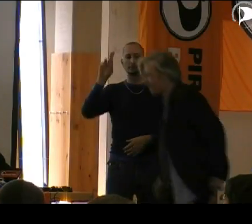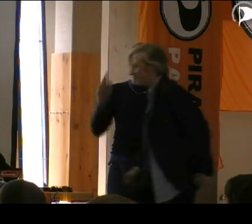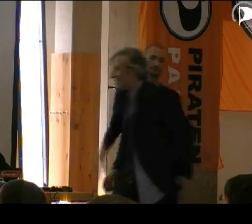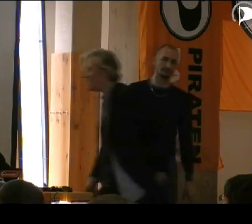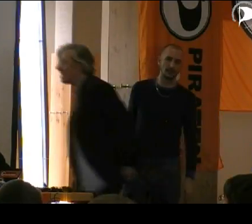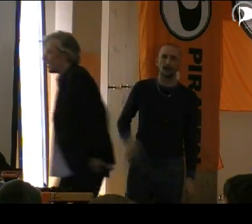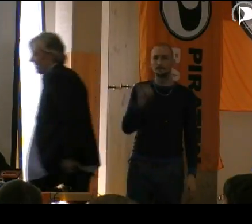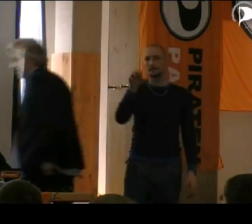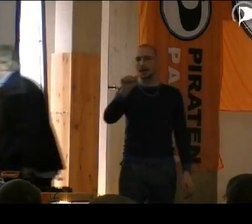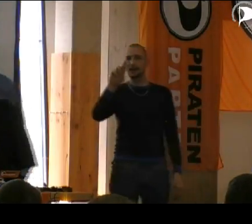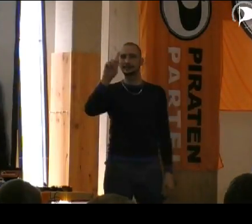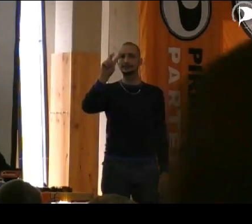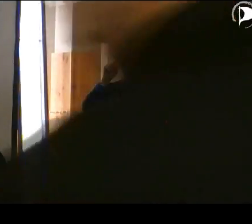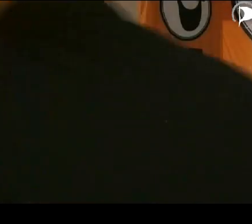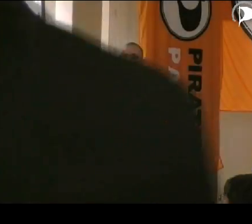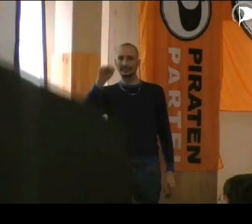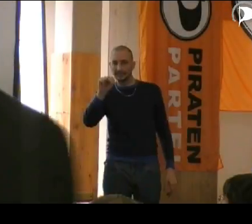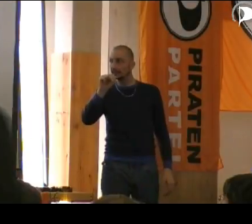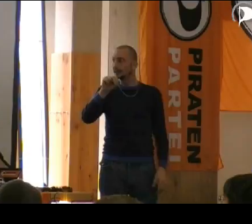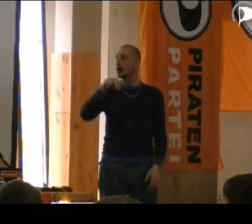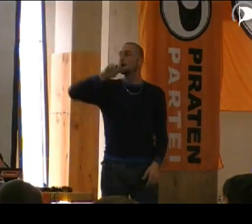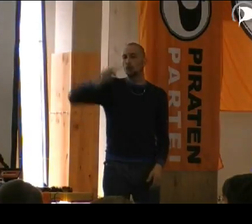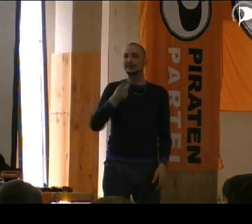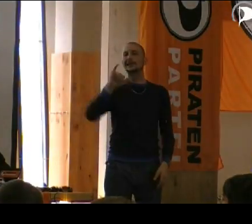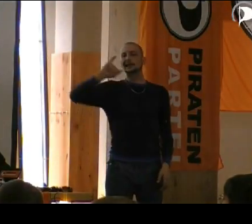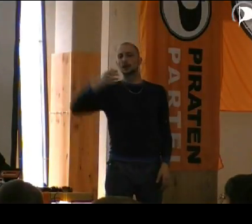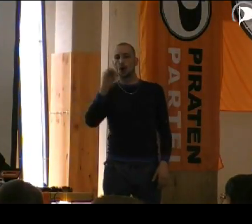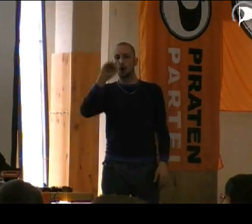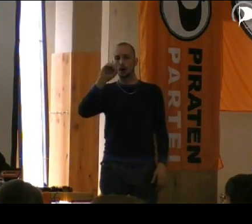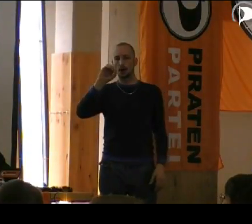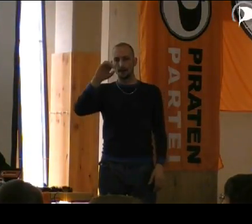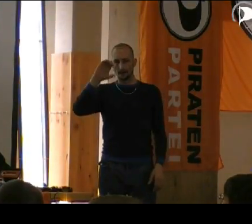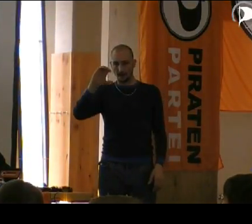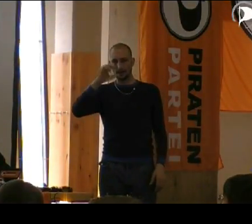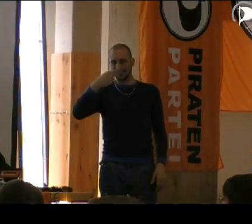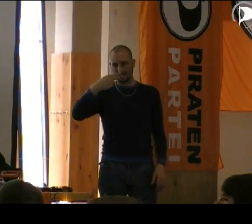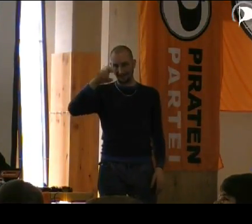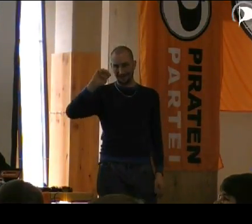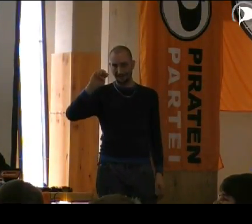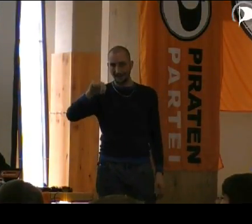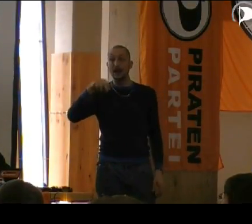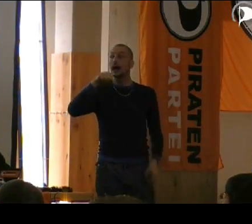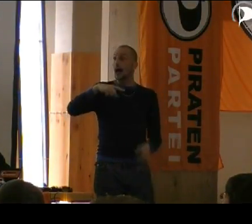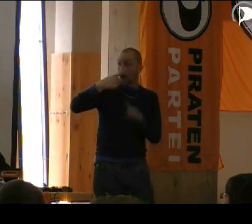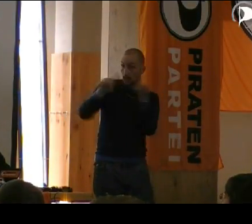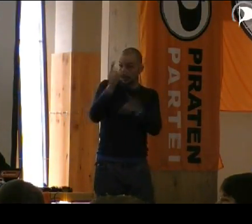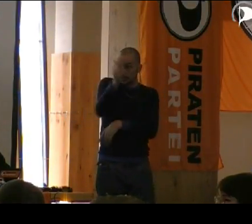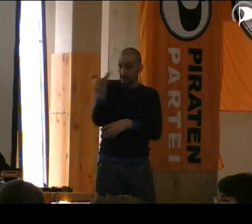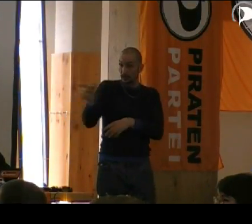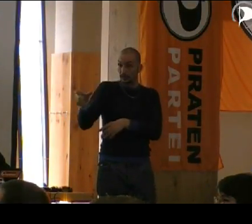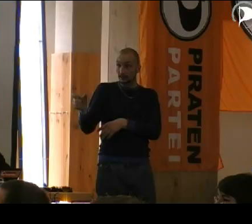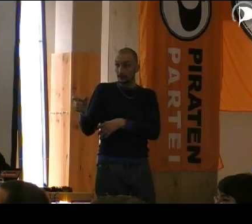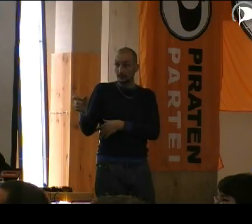mein körper okay ist ein kandidat um das amt des